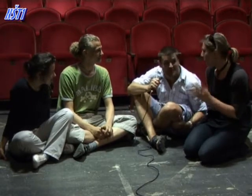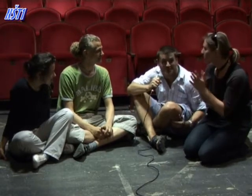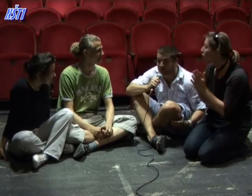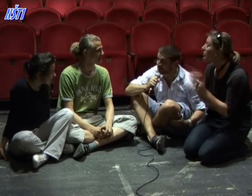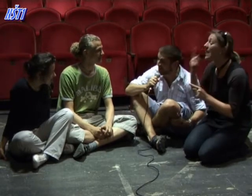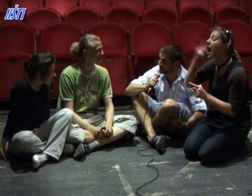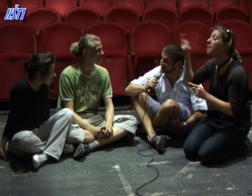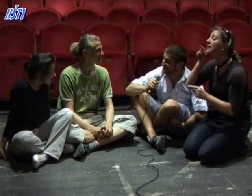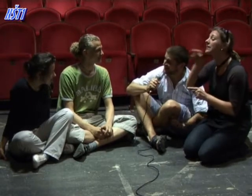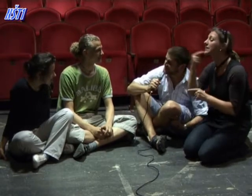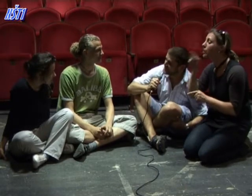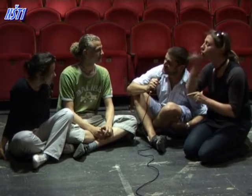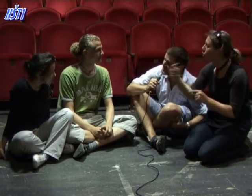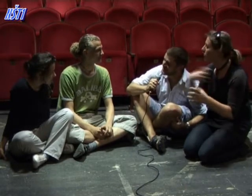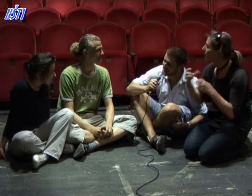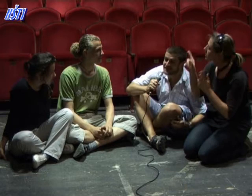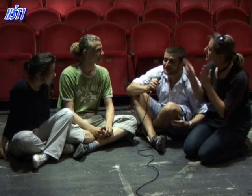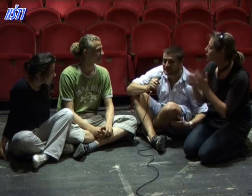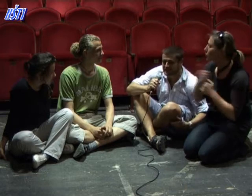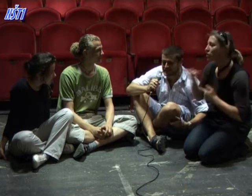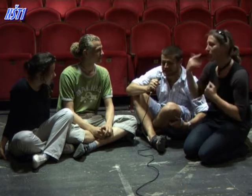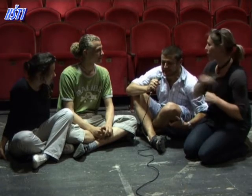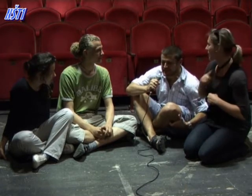tím nápadem nepřišel já, protože